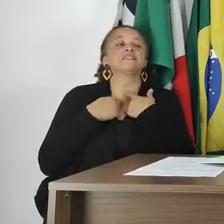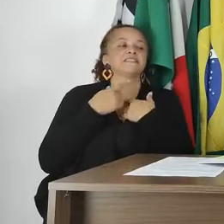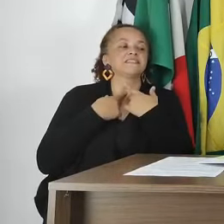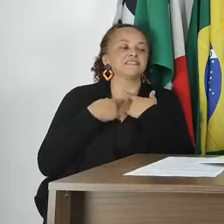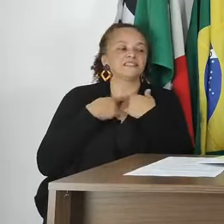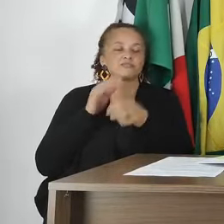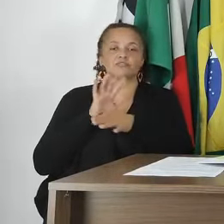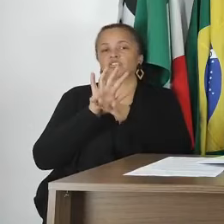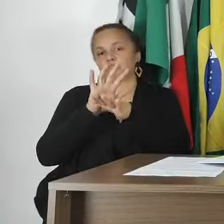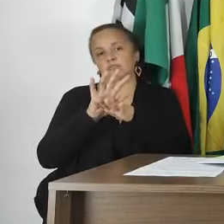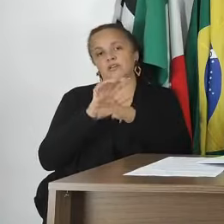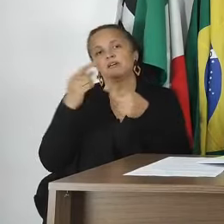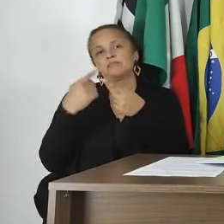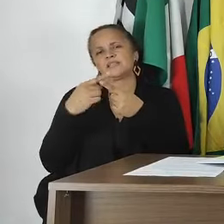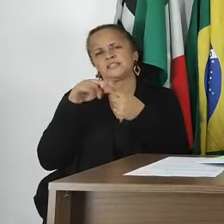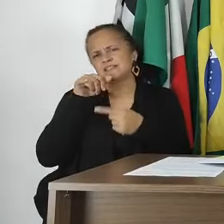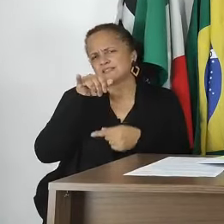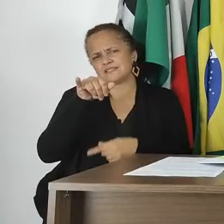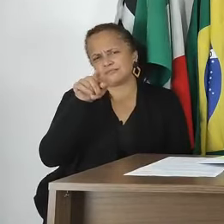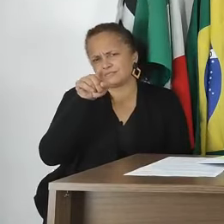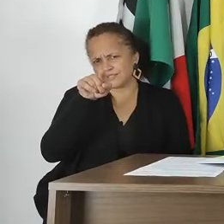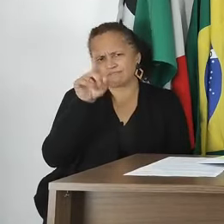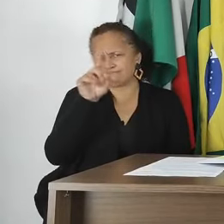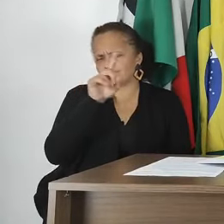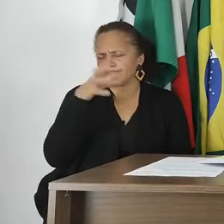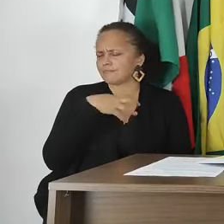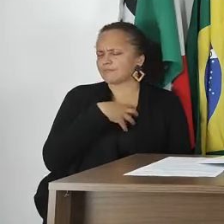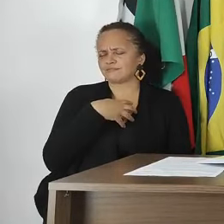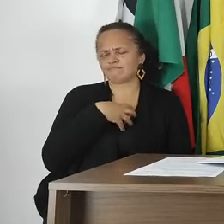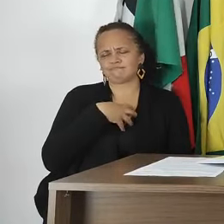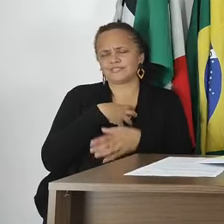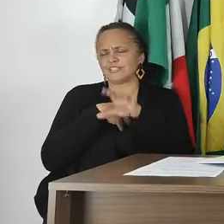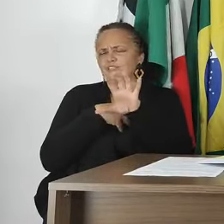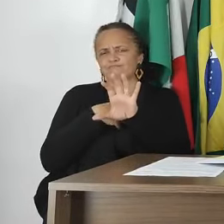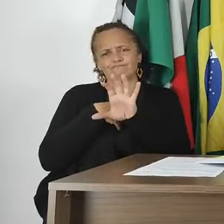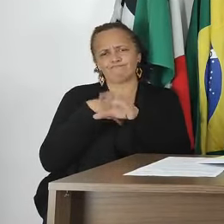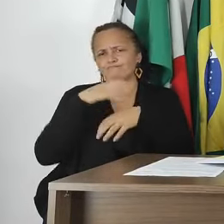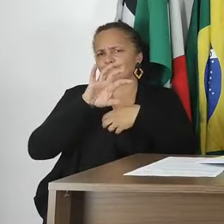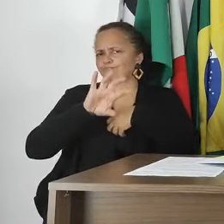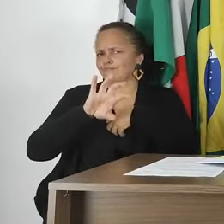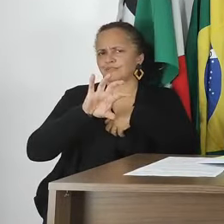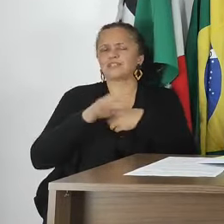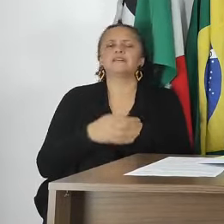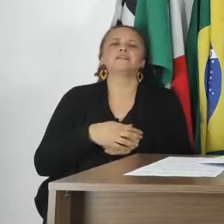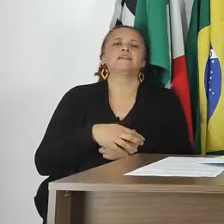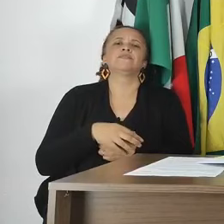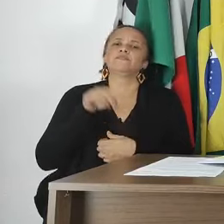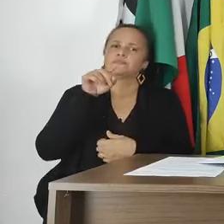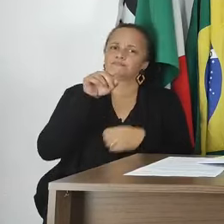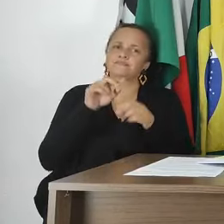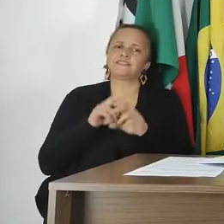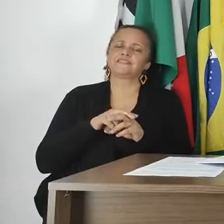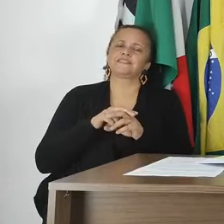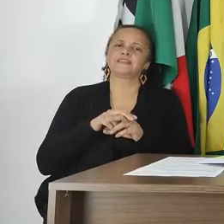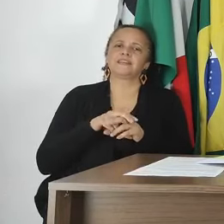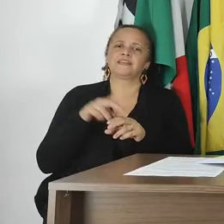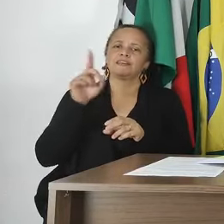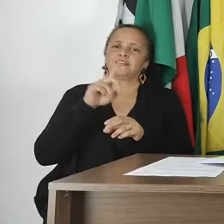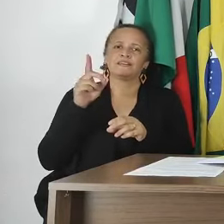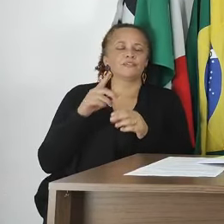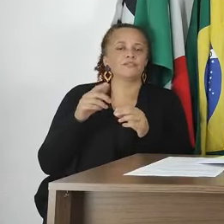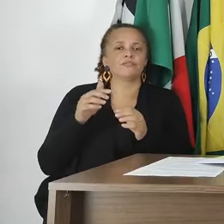não sentir, queridos, pode ter certeza, não é esse evangelho que você está realmente seguindo. Lá em